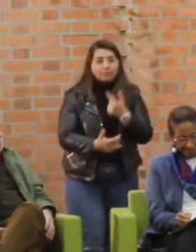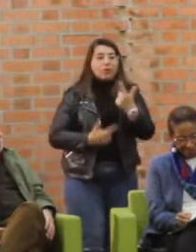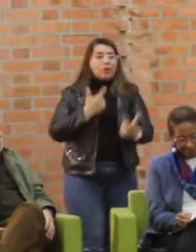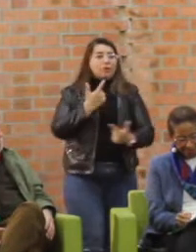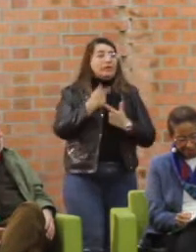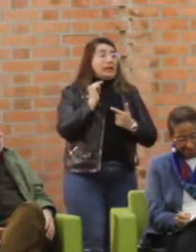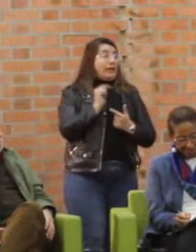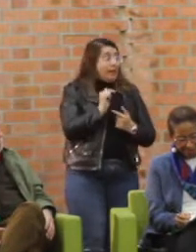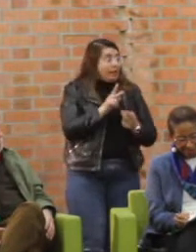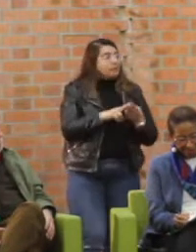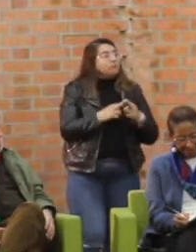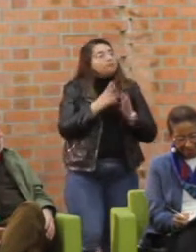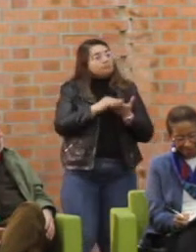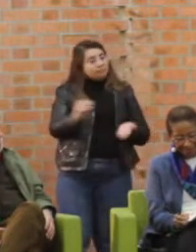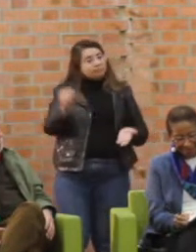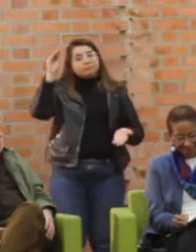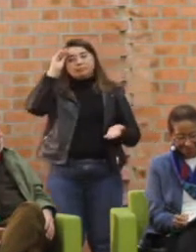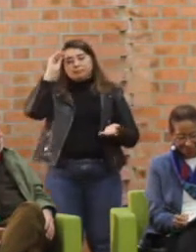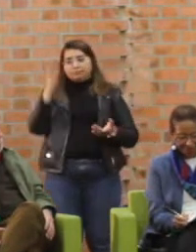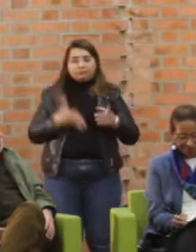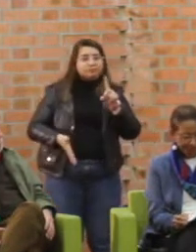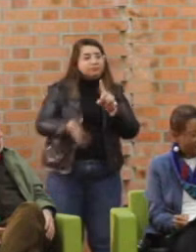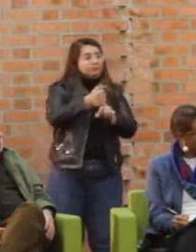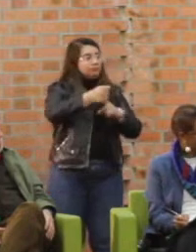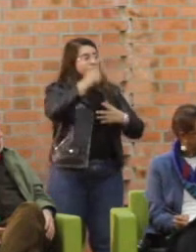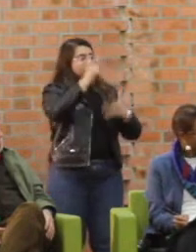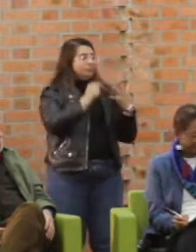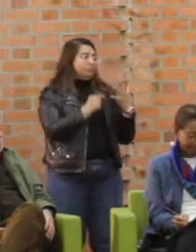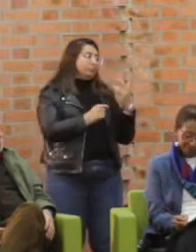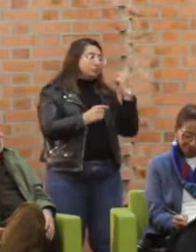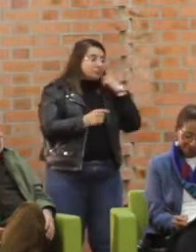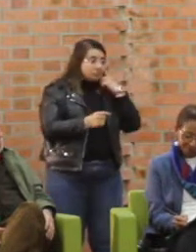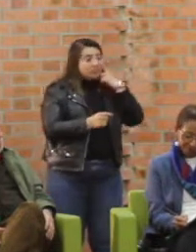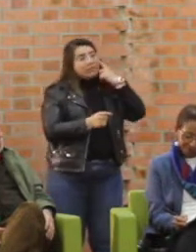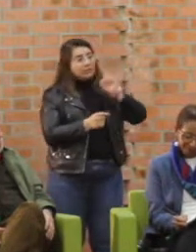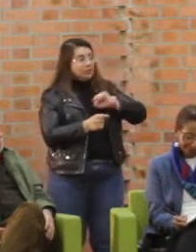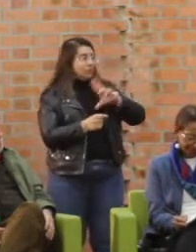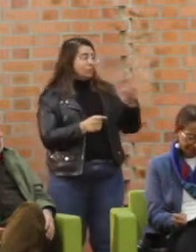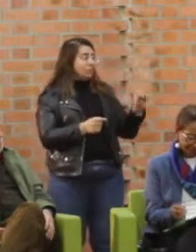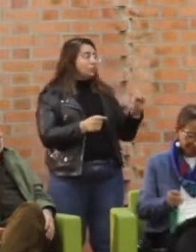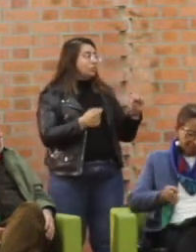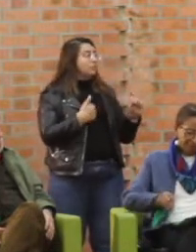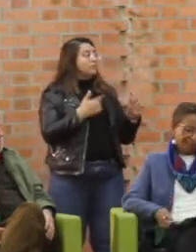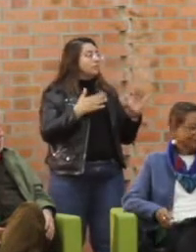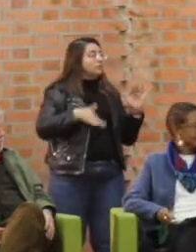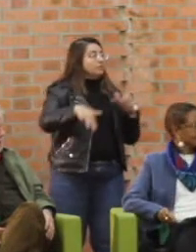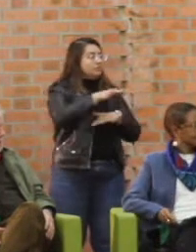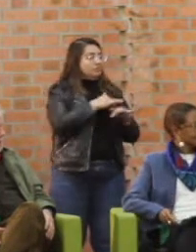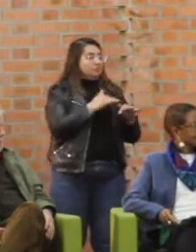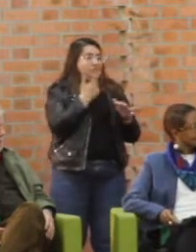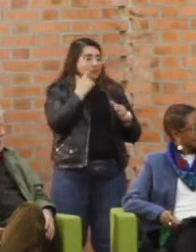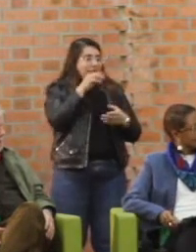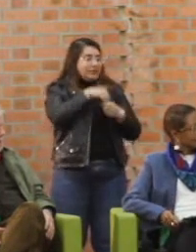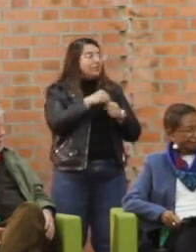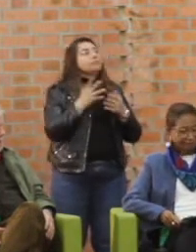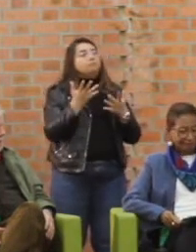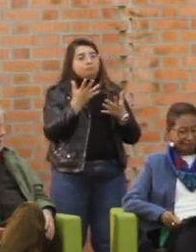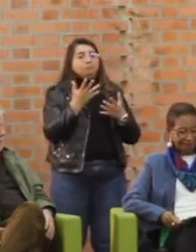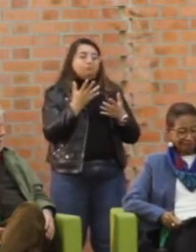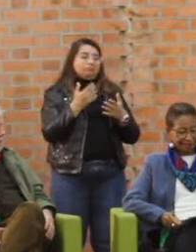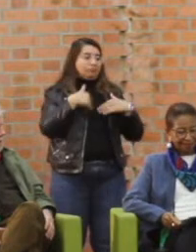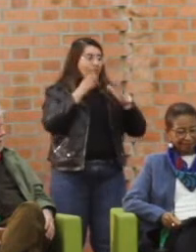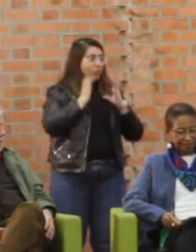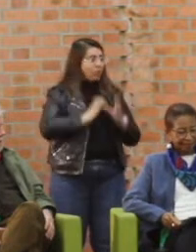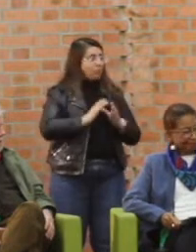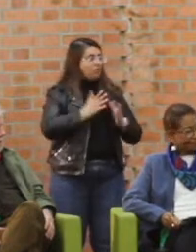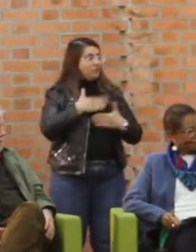también aprender a nombrarla y reinventarla o resignificarla también desde la defensa por la autonomía de nuestros